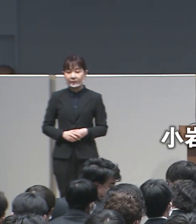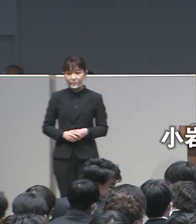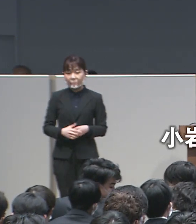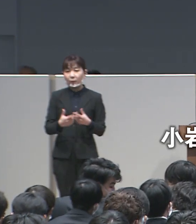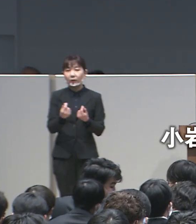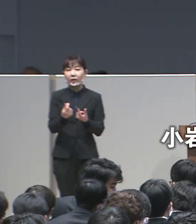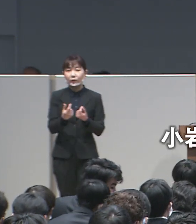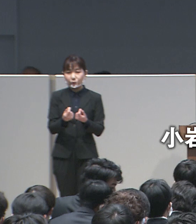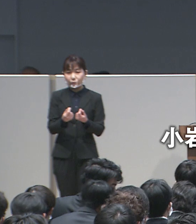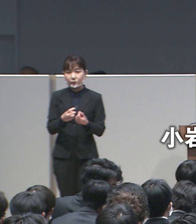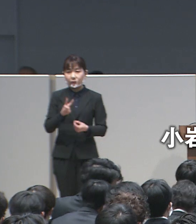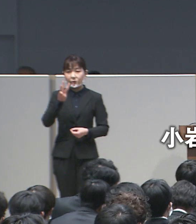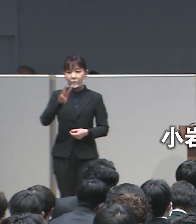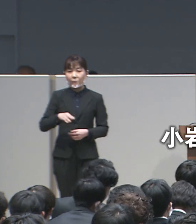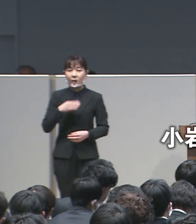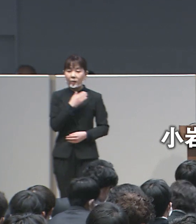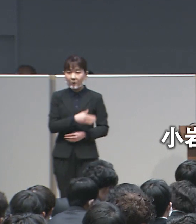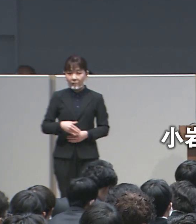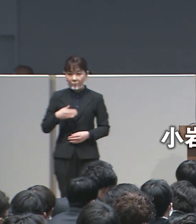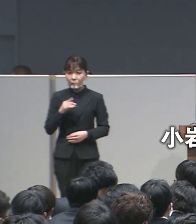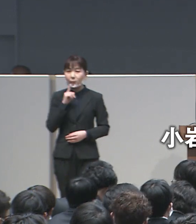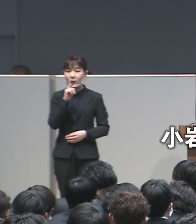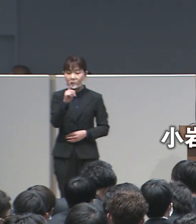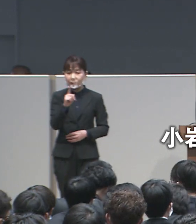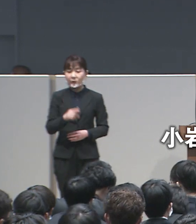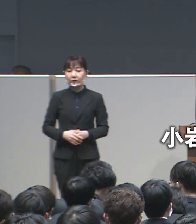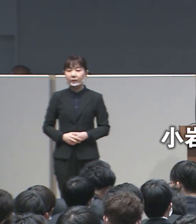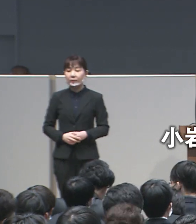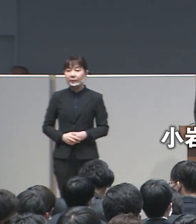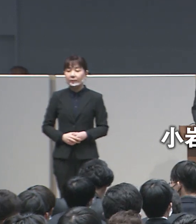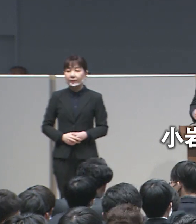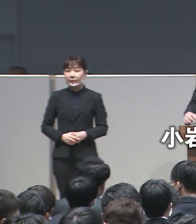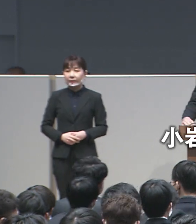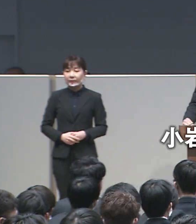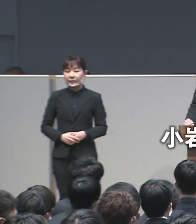同じく川原ともかと申します